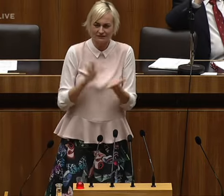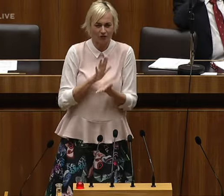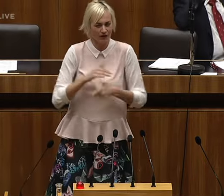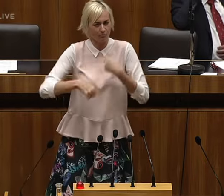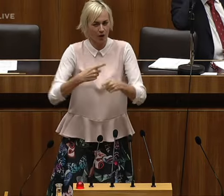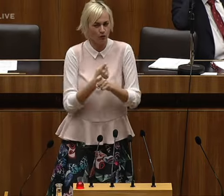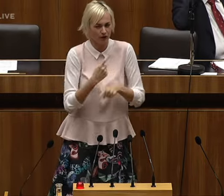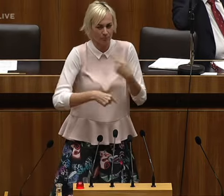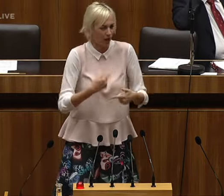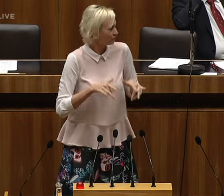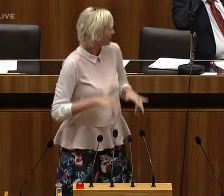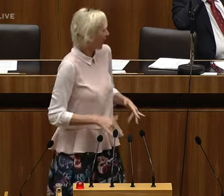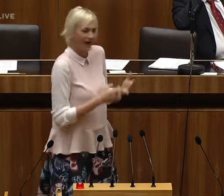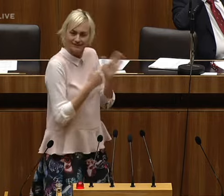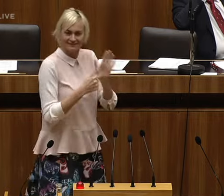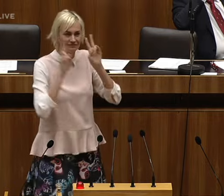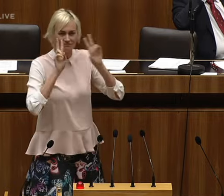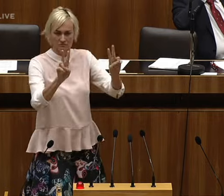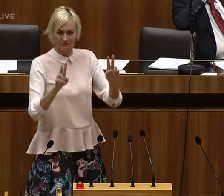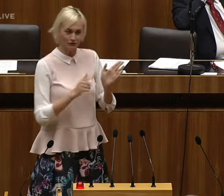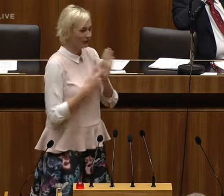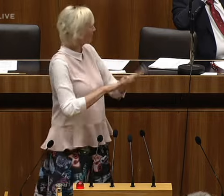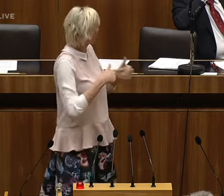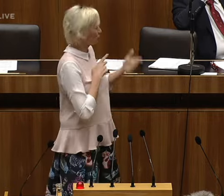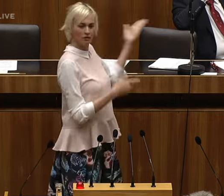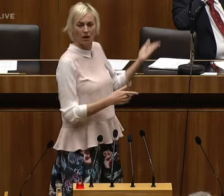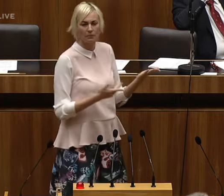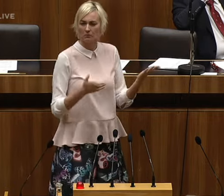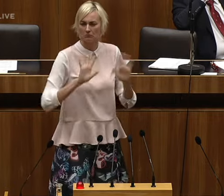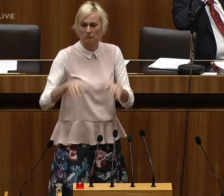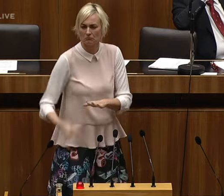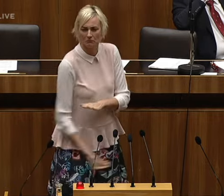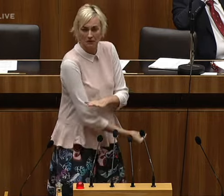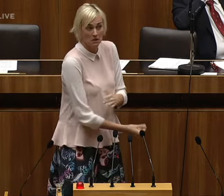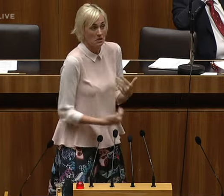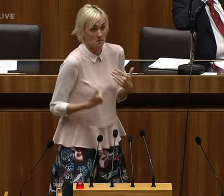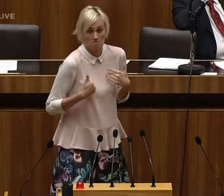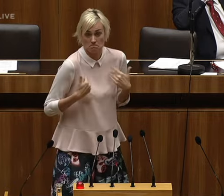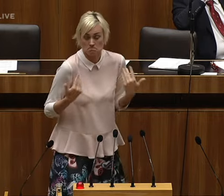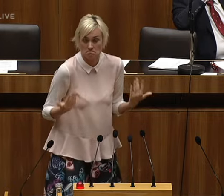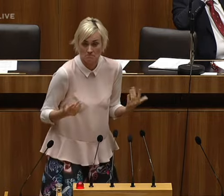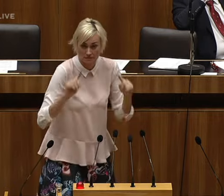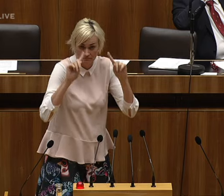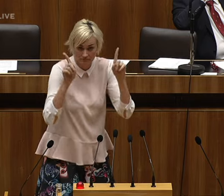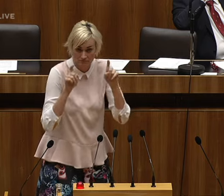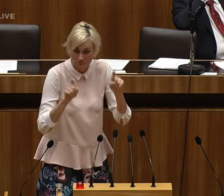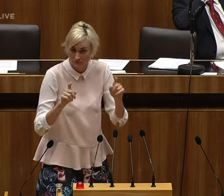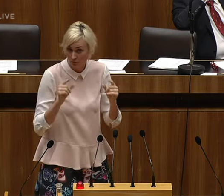das Recht auf Transparenz, um auch zu erfahren, wie und wie viel Österreich bereits erreicht hat und nicht, was in der Schublade gelandet